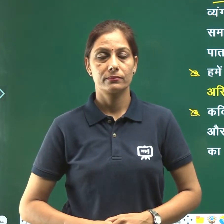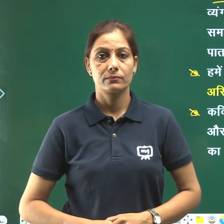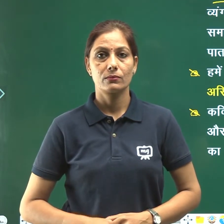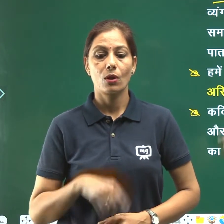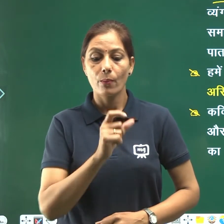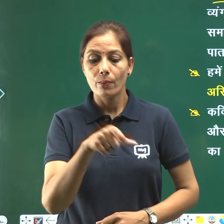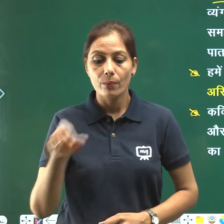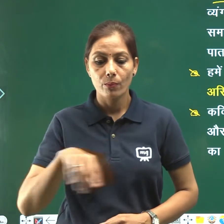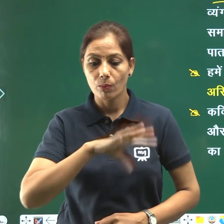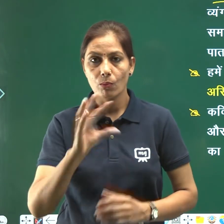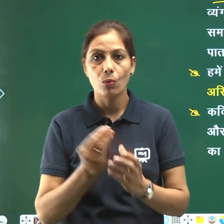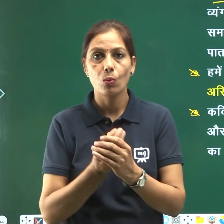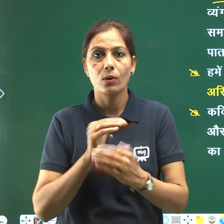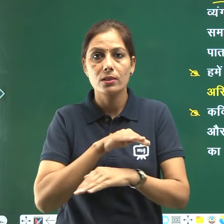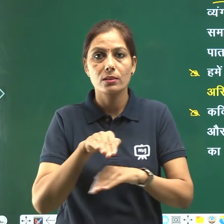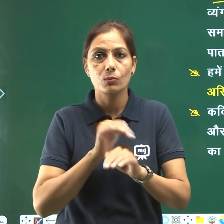समाज